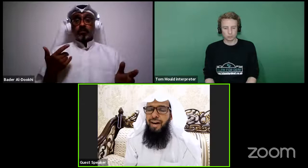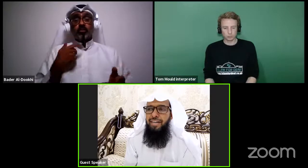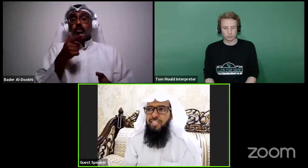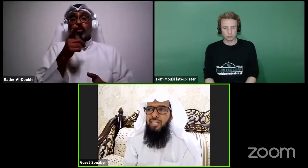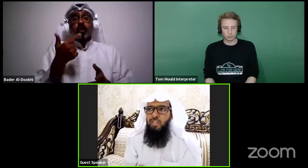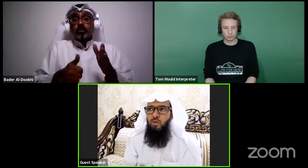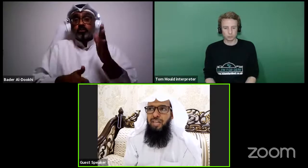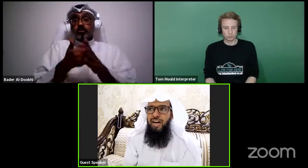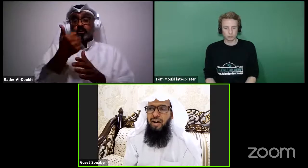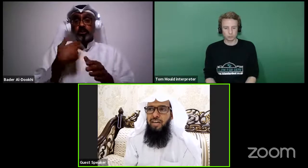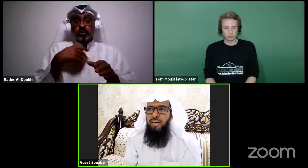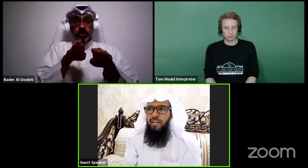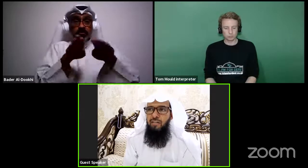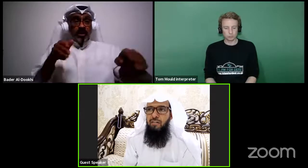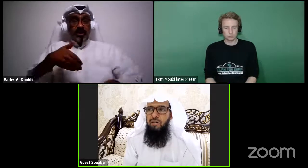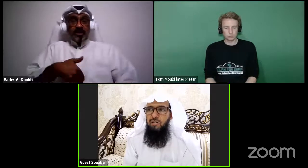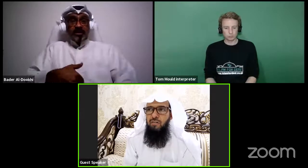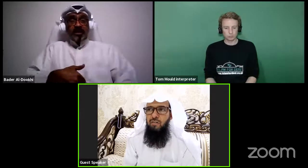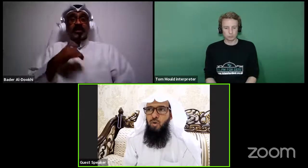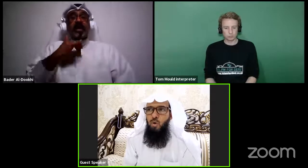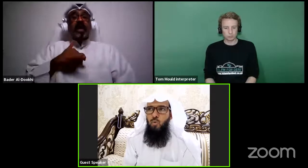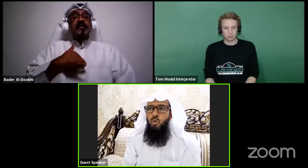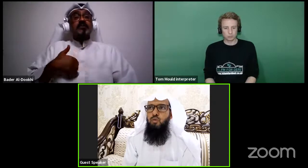المعنى، أنك تشعر بالآخرين